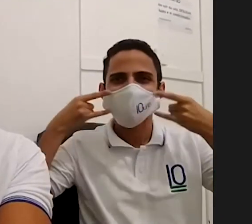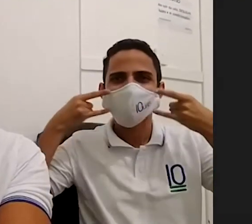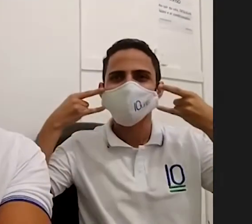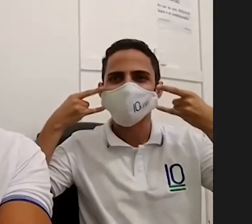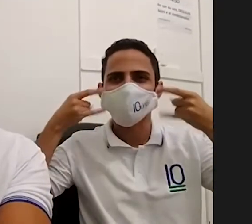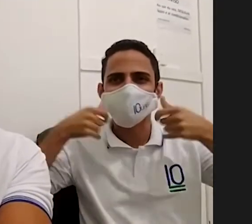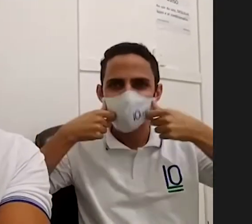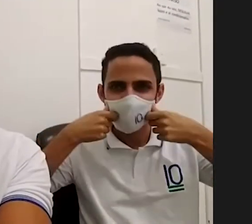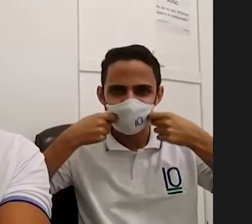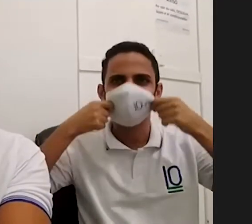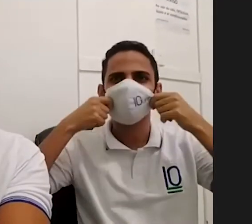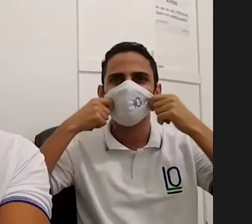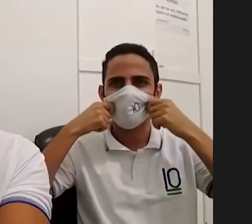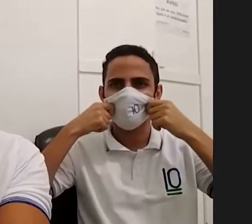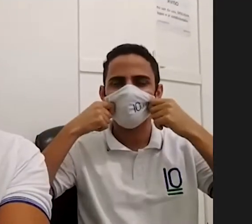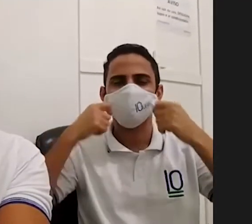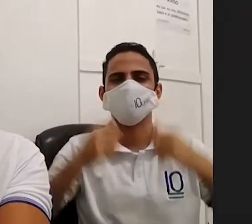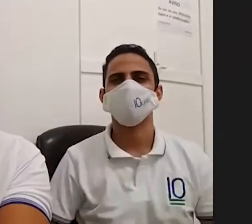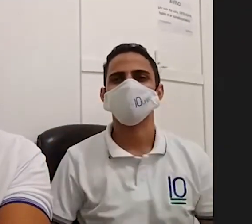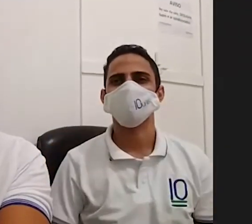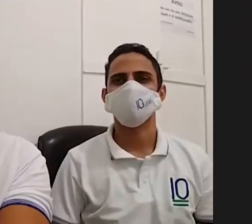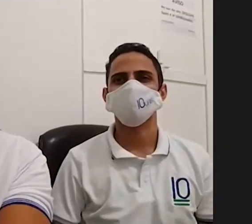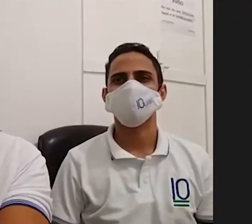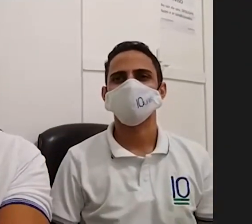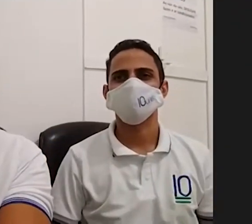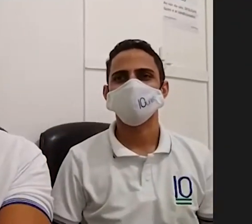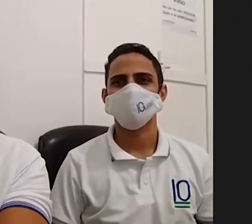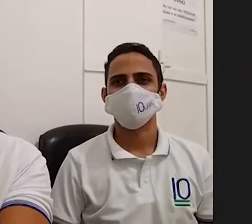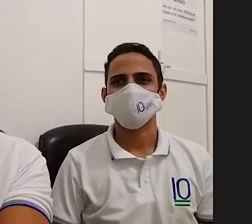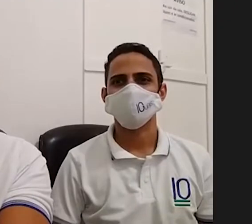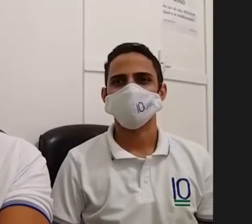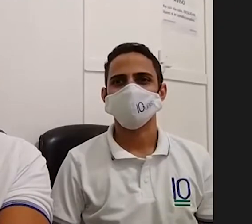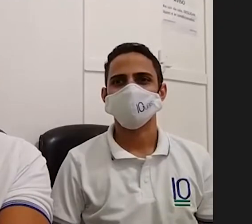Eu vou começar agora deixa-me vir aqui,